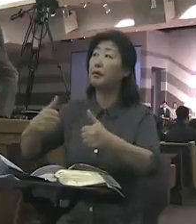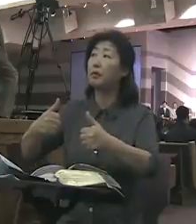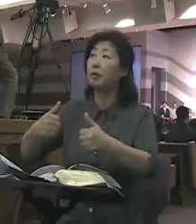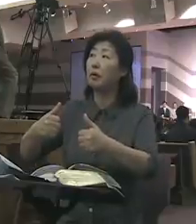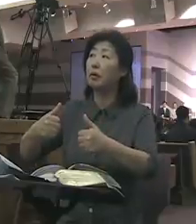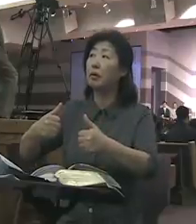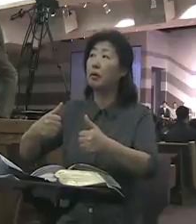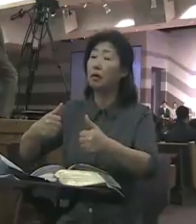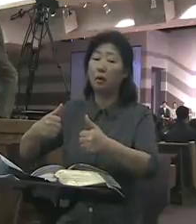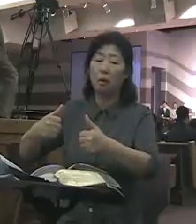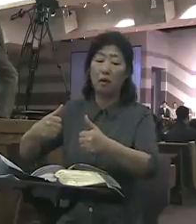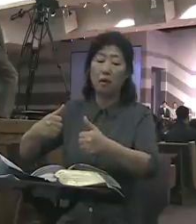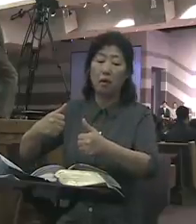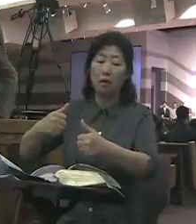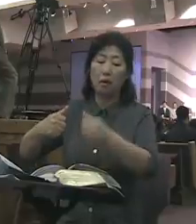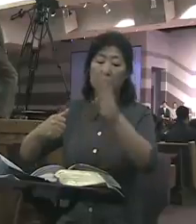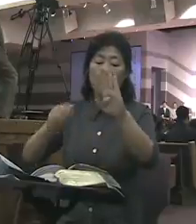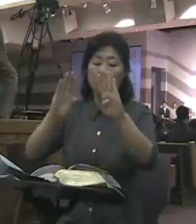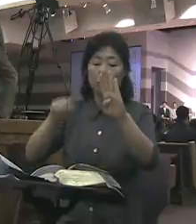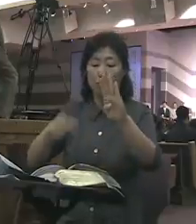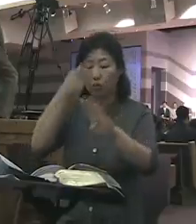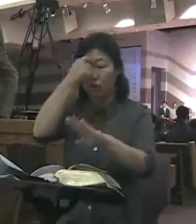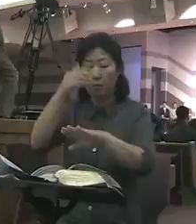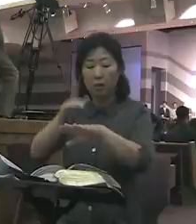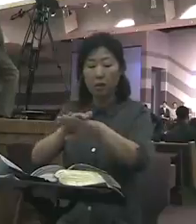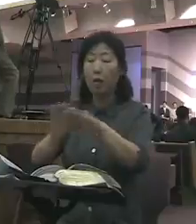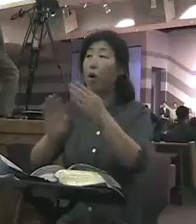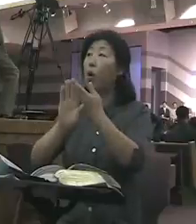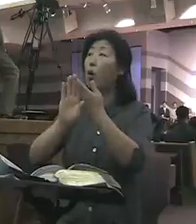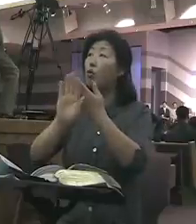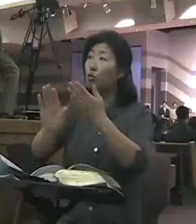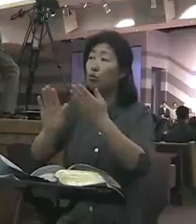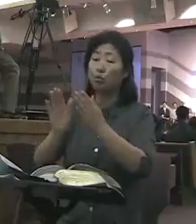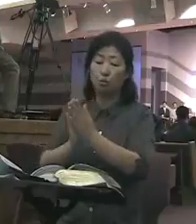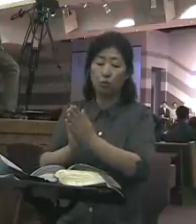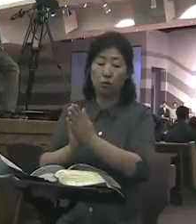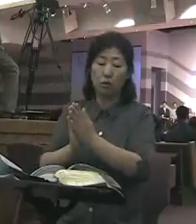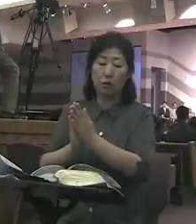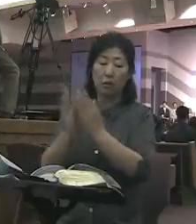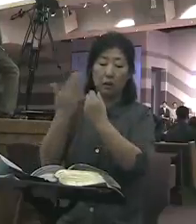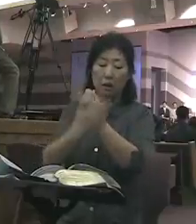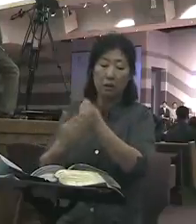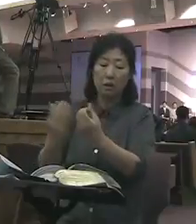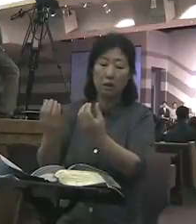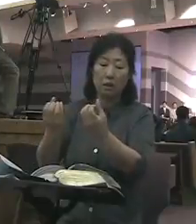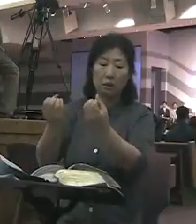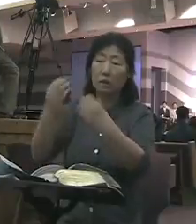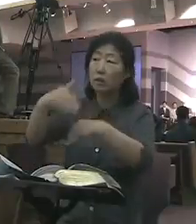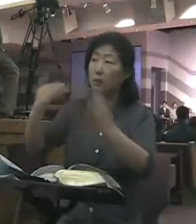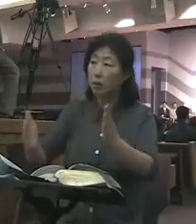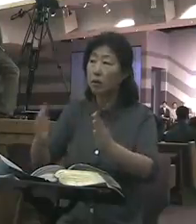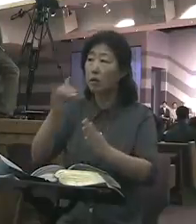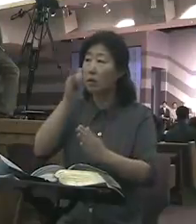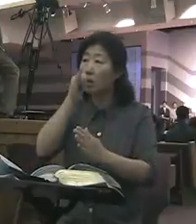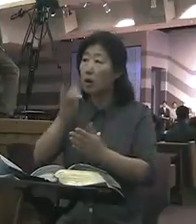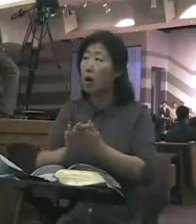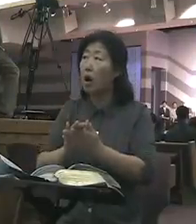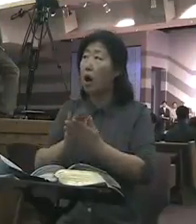예배 끝나고 내체포에서 있겠습니다. 앞서서 이번 토요일날 토요 새벽 예배 직후에 우리 안수 집사님들하고